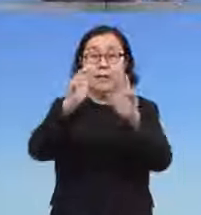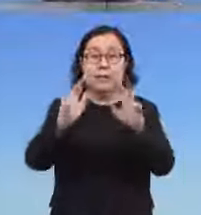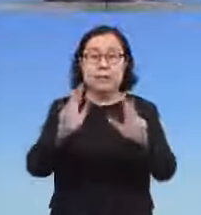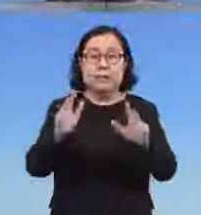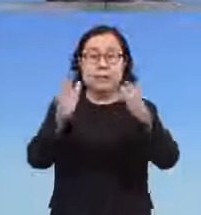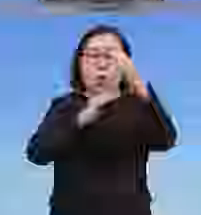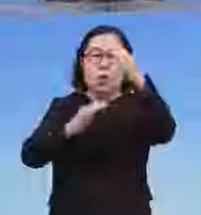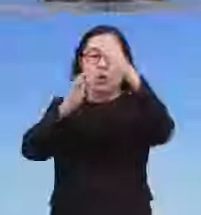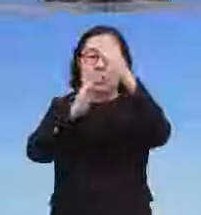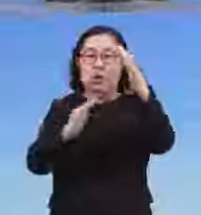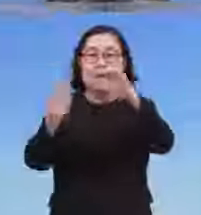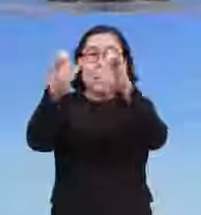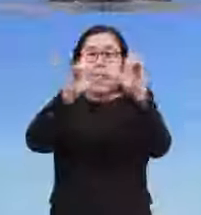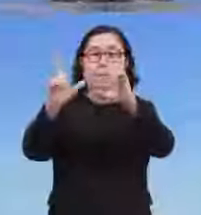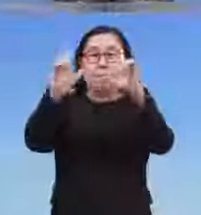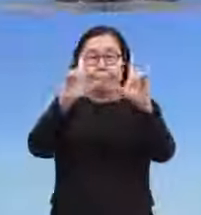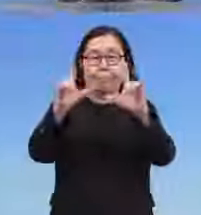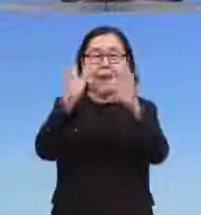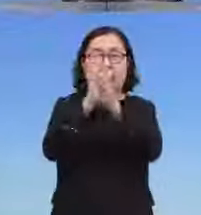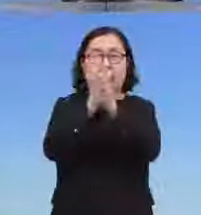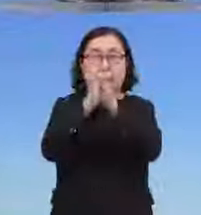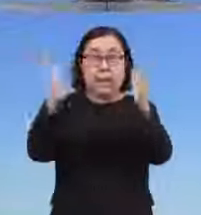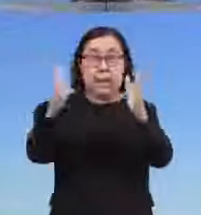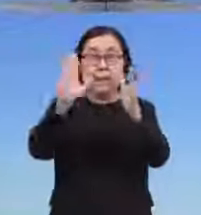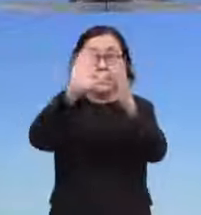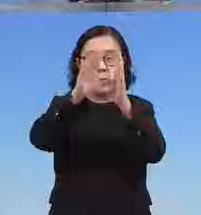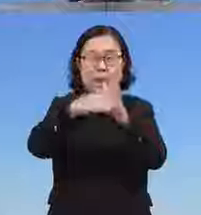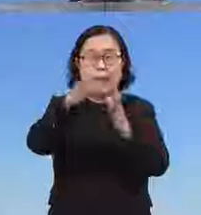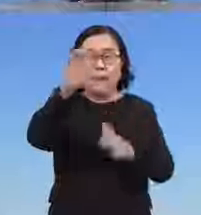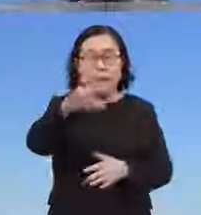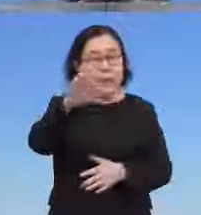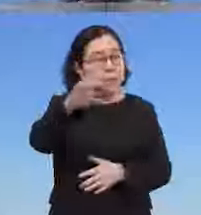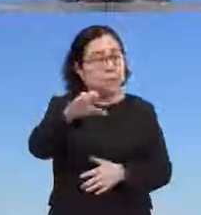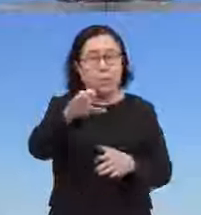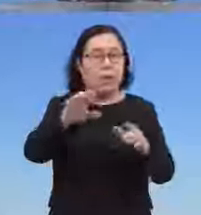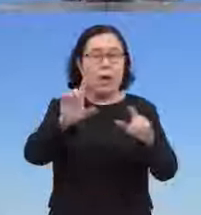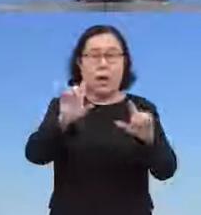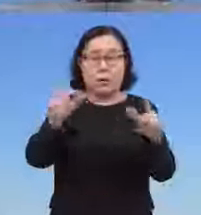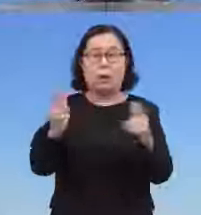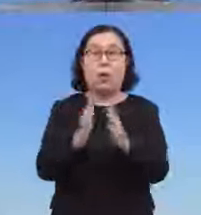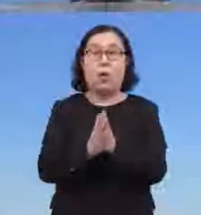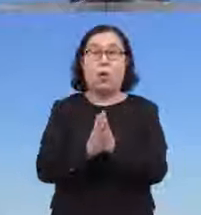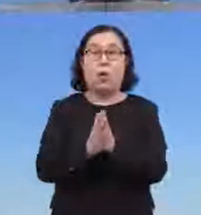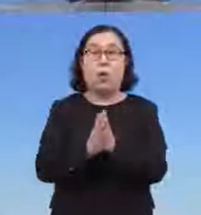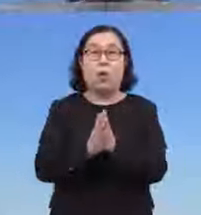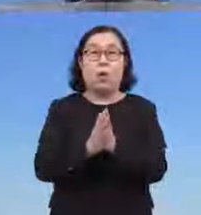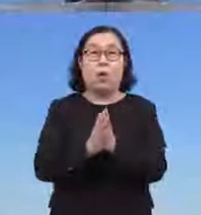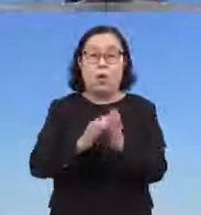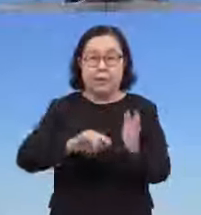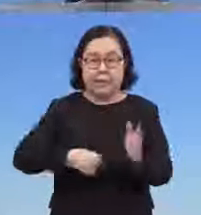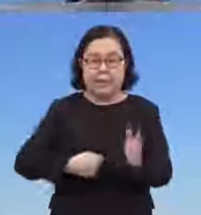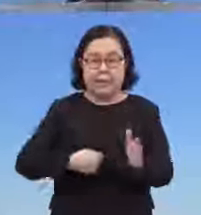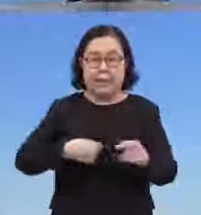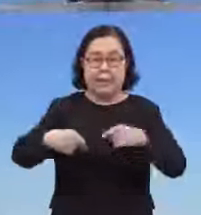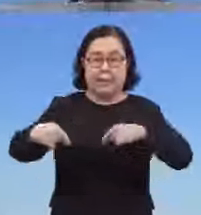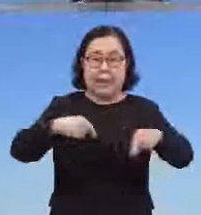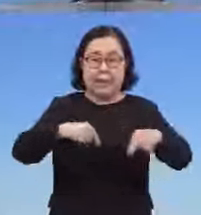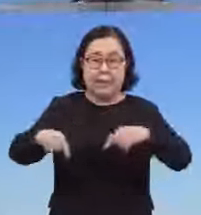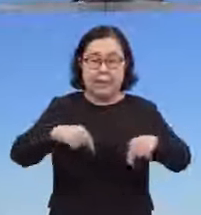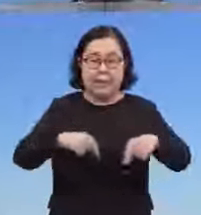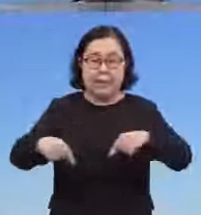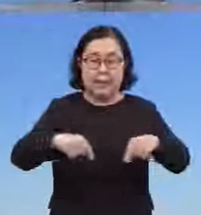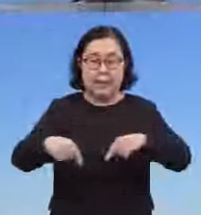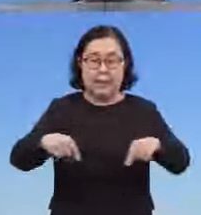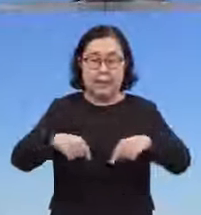그리스도께서 지금 공생애를 시작하시면서 장소의 문제보다도 그분이 다스리는 영역의